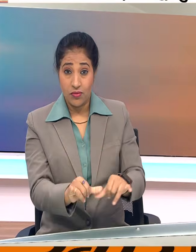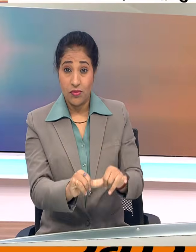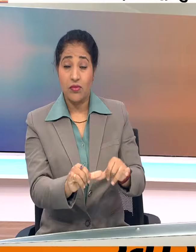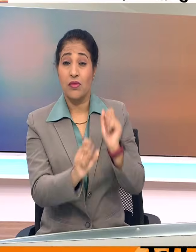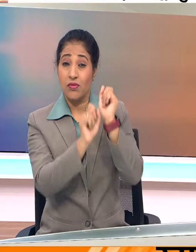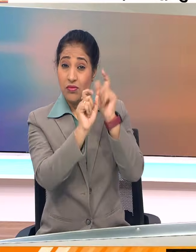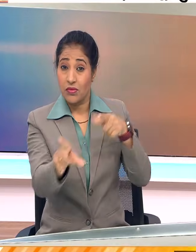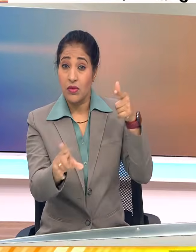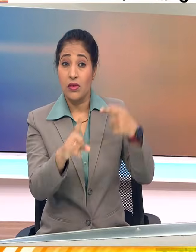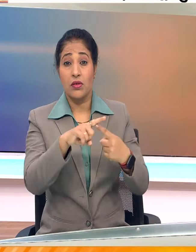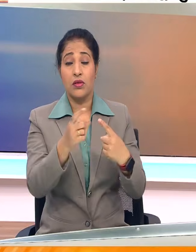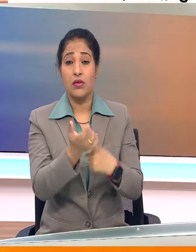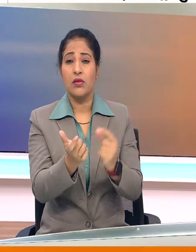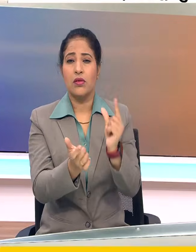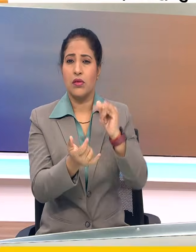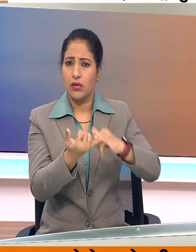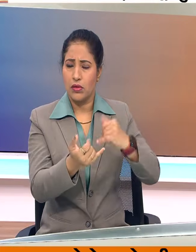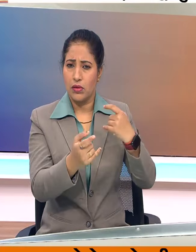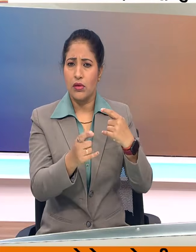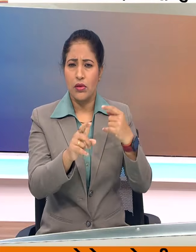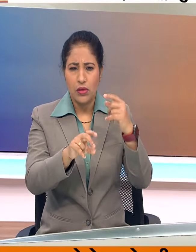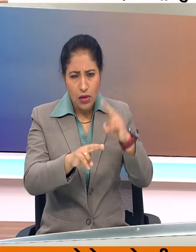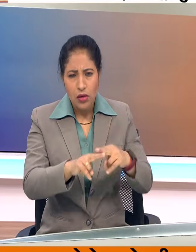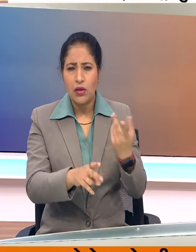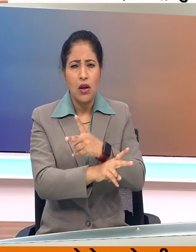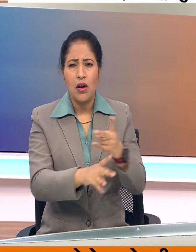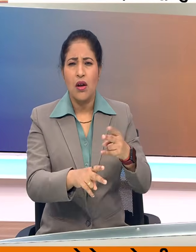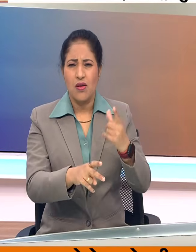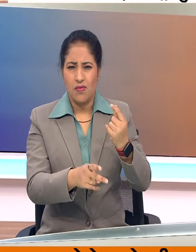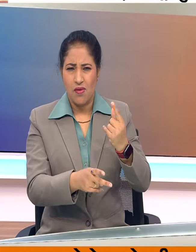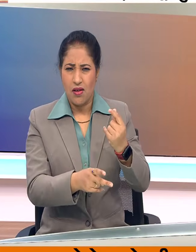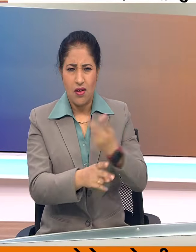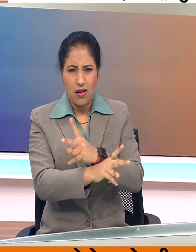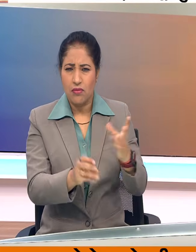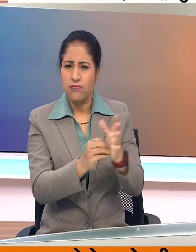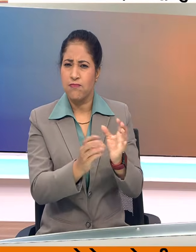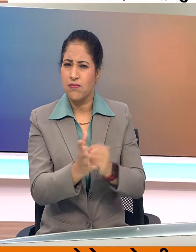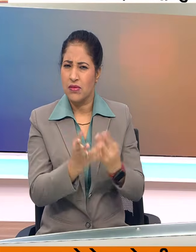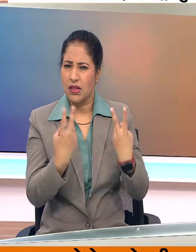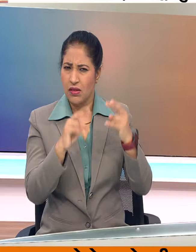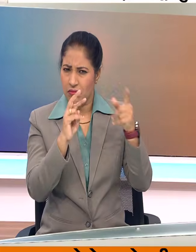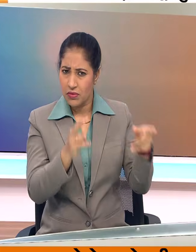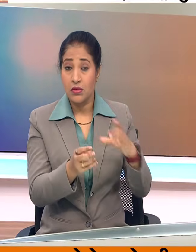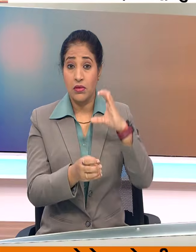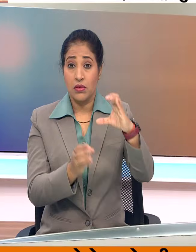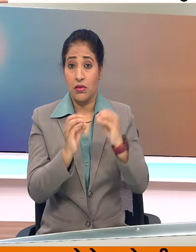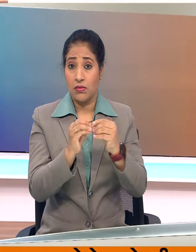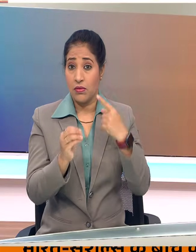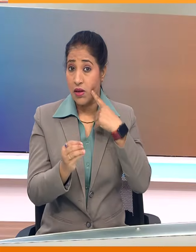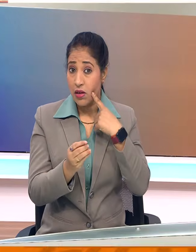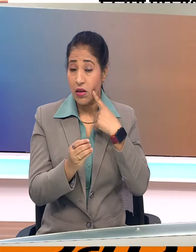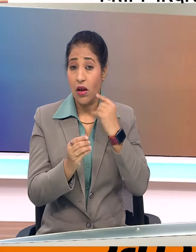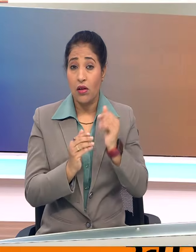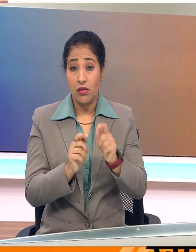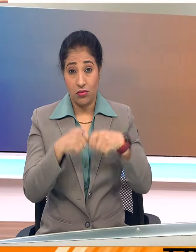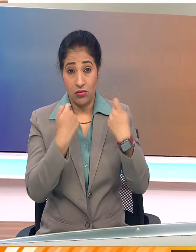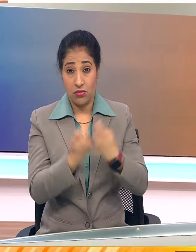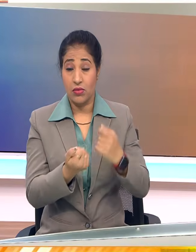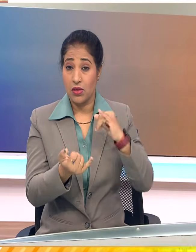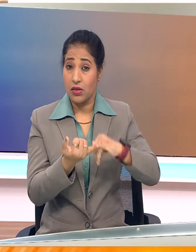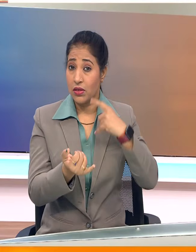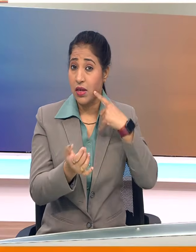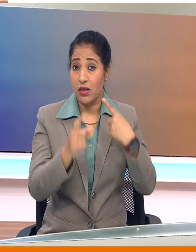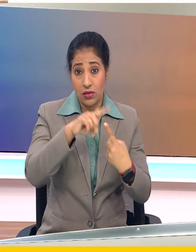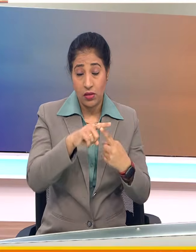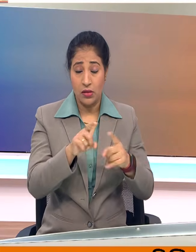तीर्थ क्षेत्र ट्रस्ट के फंड में हुई कथित वित्तीय गड़बड़ियों की सीबीआई की अगुवाई में एसआईटी से